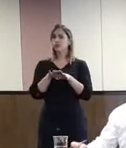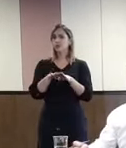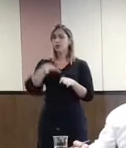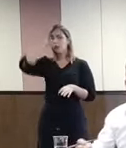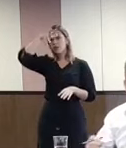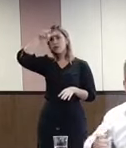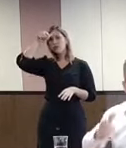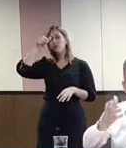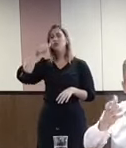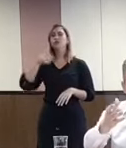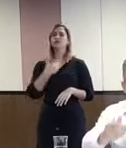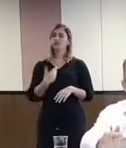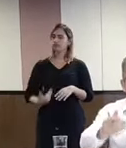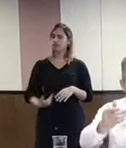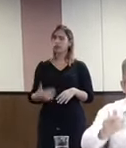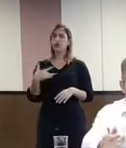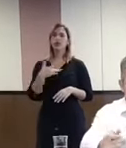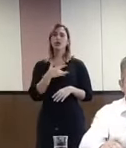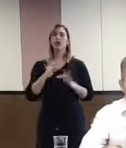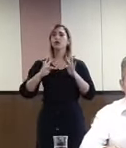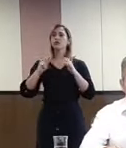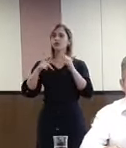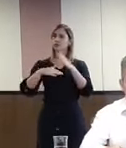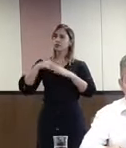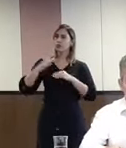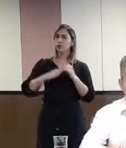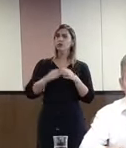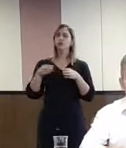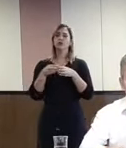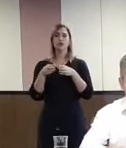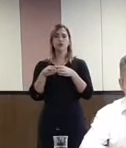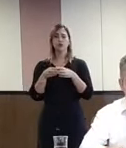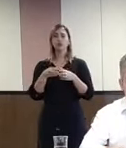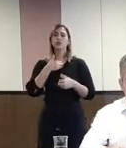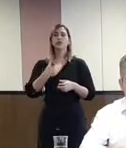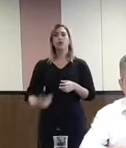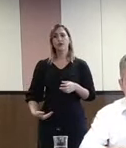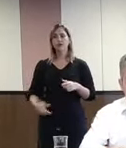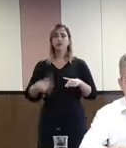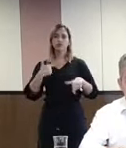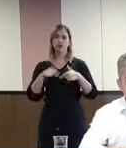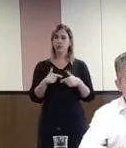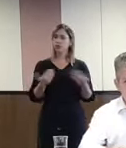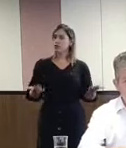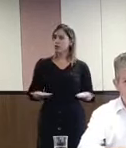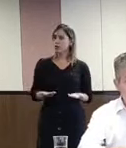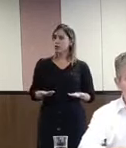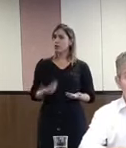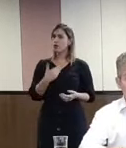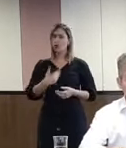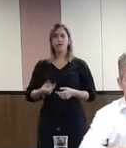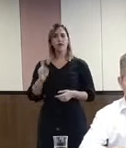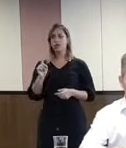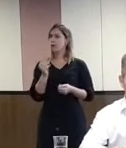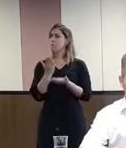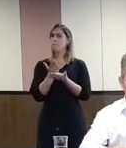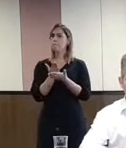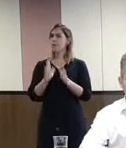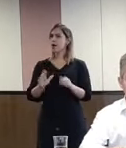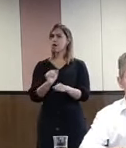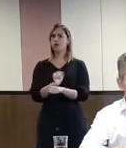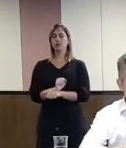Grosso. Quero agradecer a todos os profissionais do Governo do Estado que estamos trabalhando. O Governo do Estado não parou as